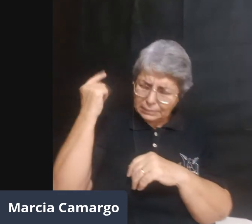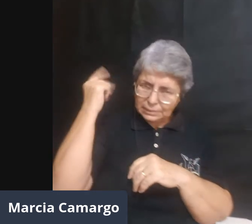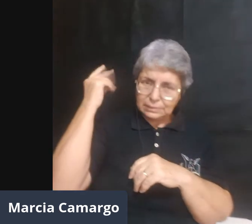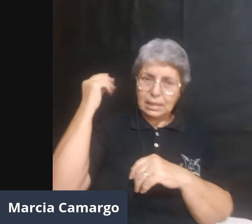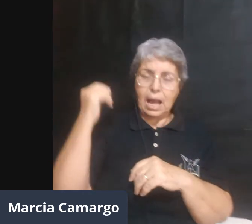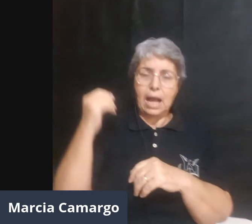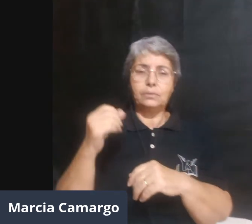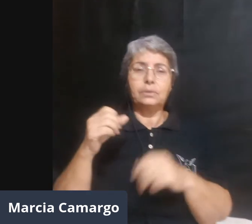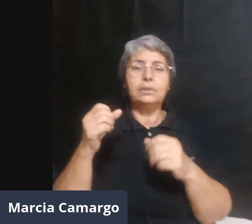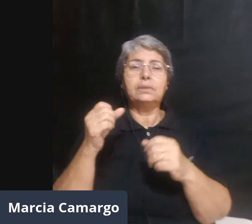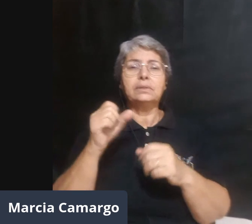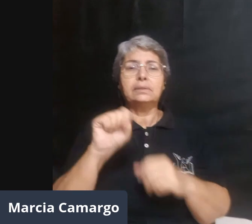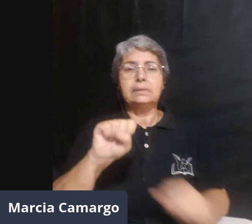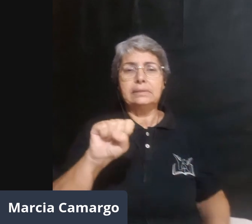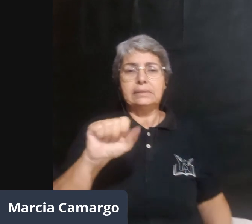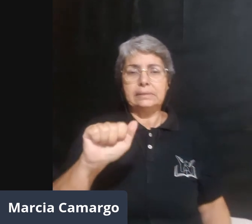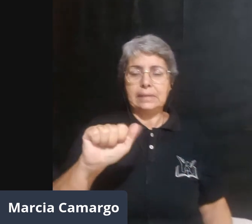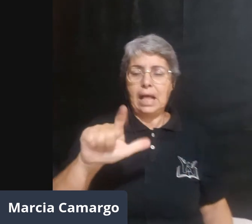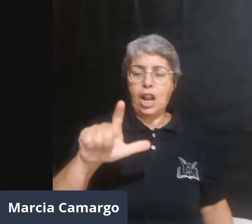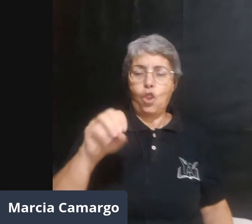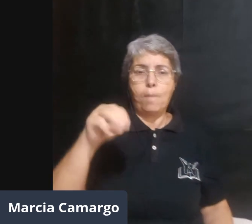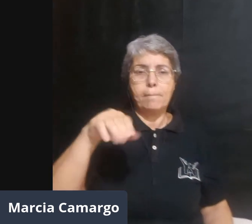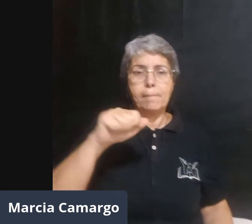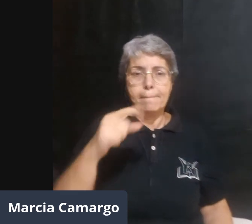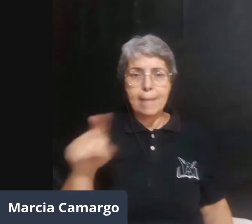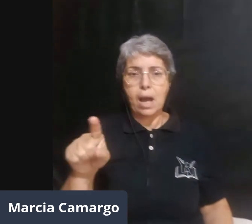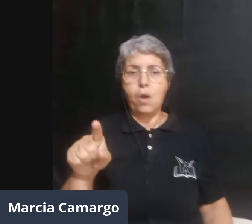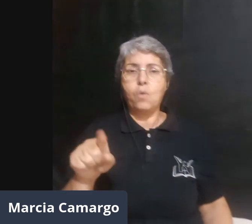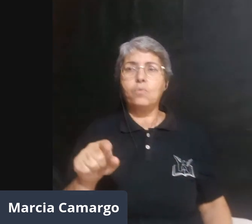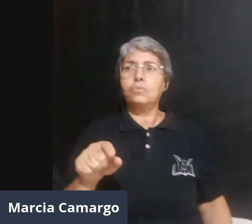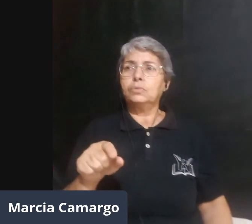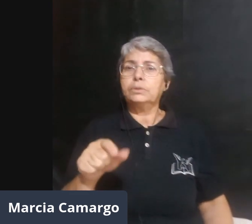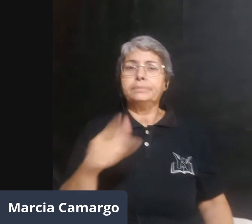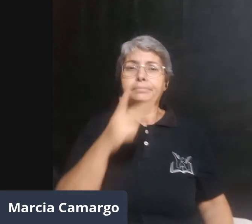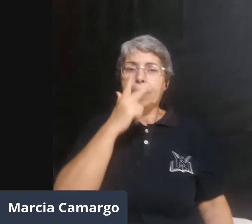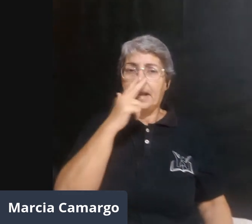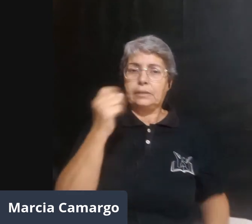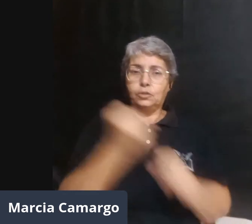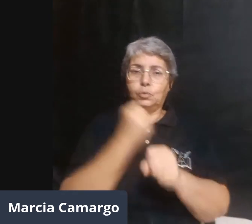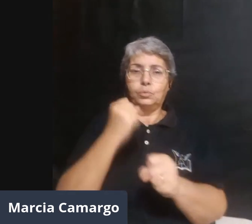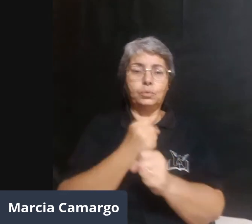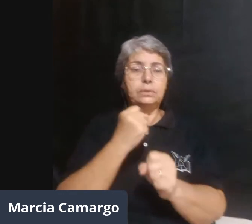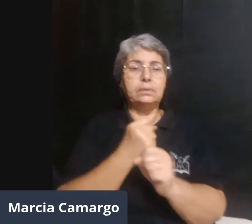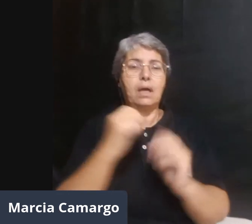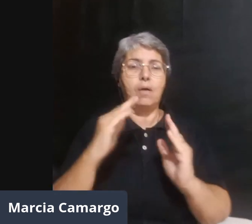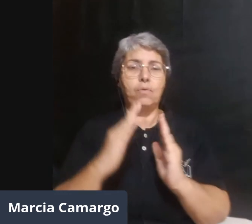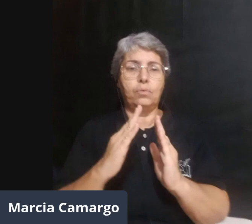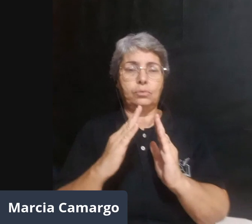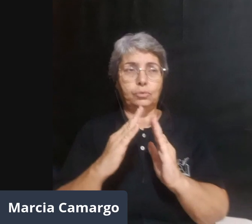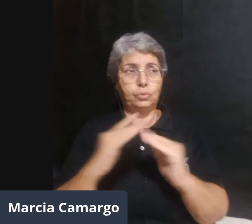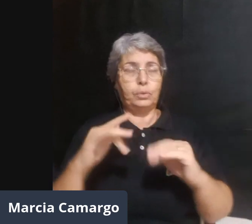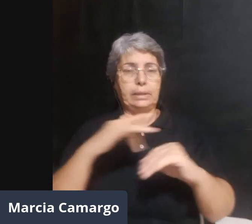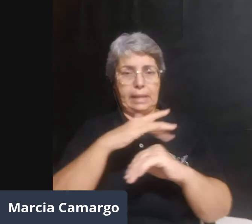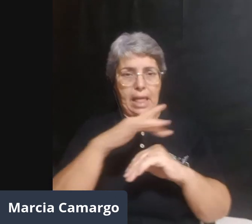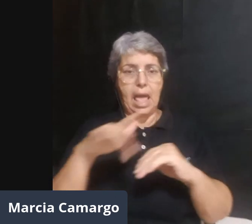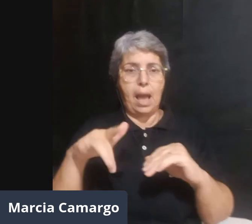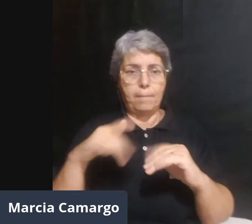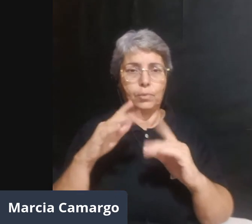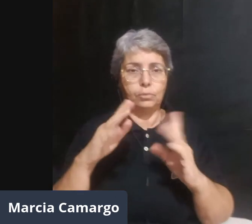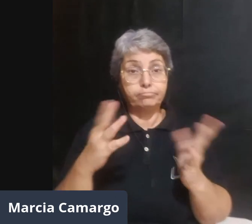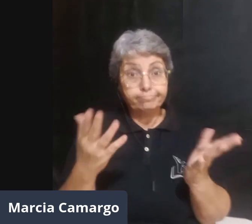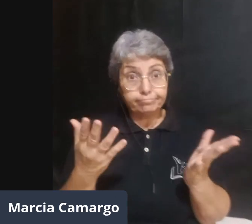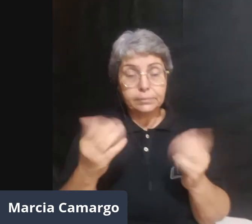homem abençoado aceitar as honras por uma sabedoria que lhe fora dada por Deus para o serviço